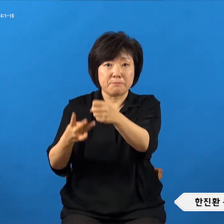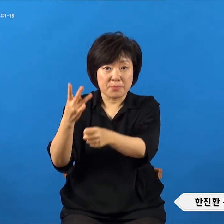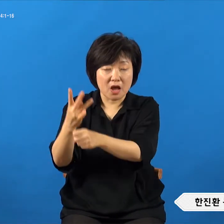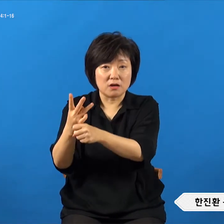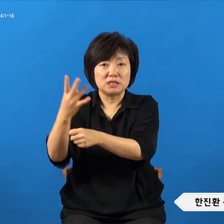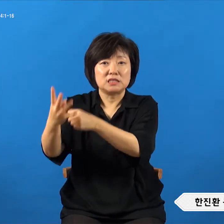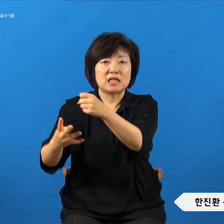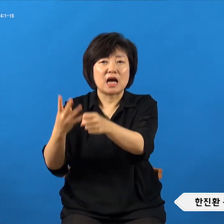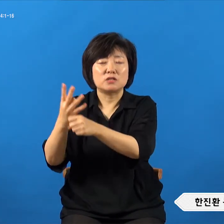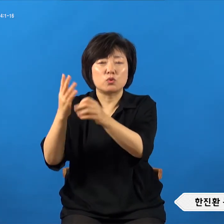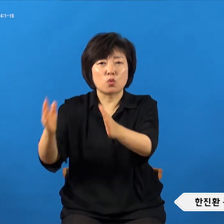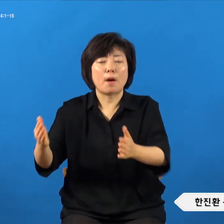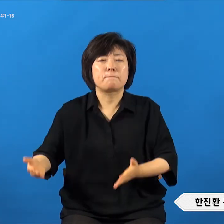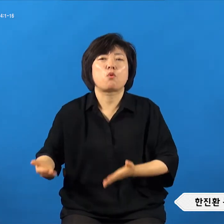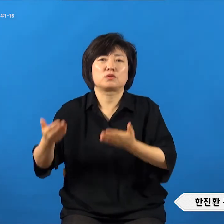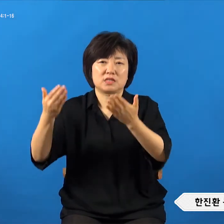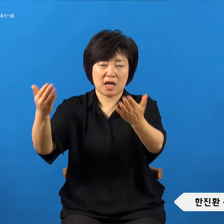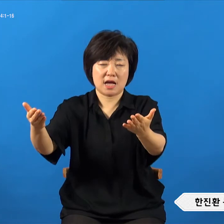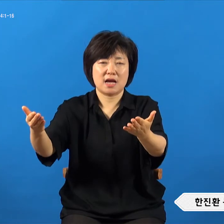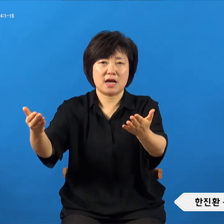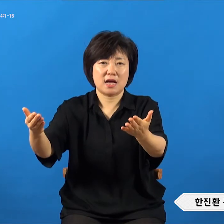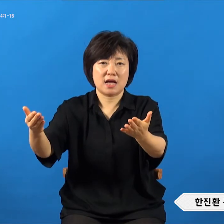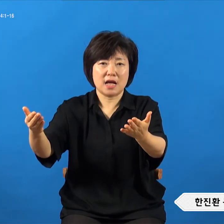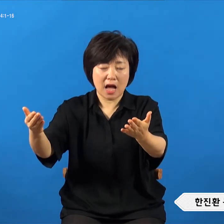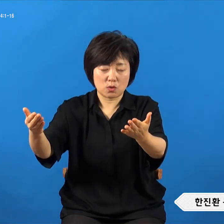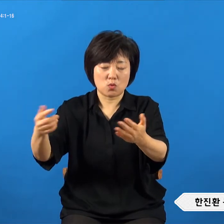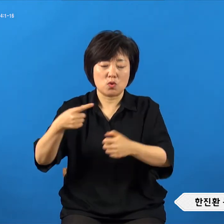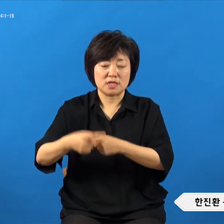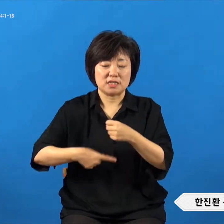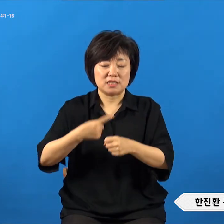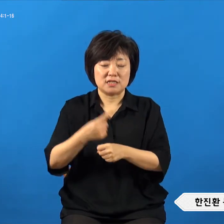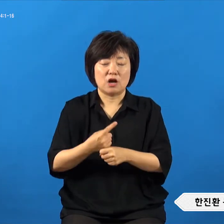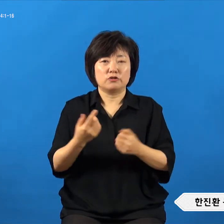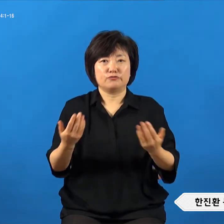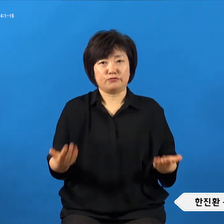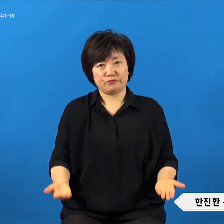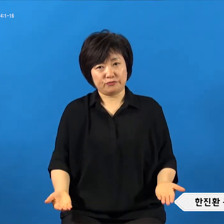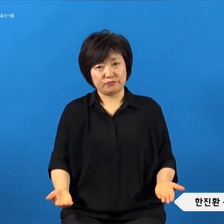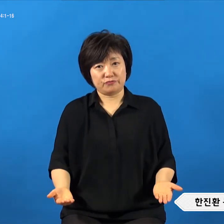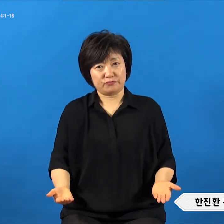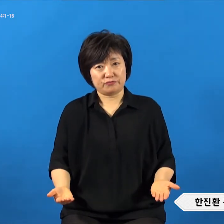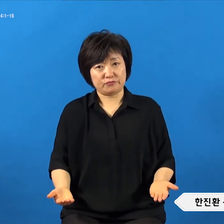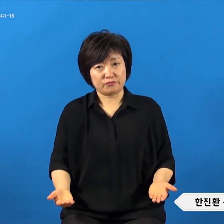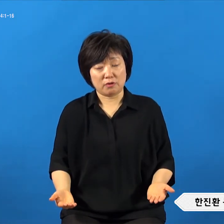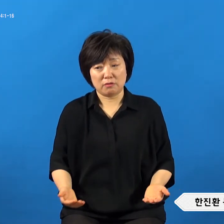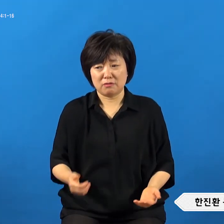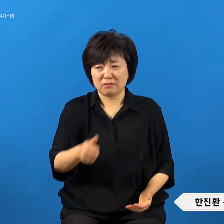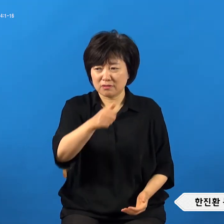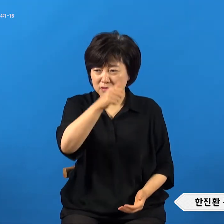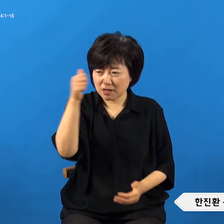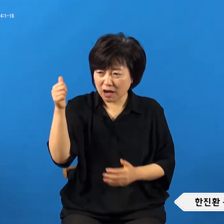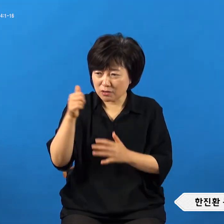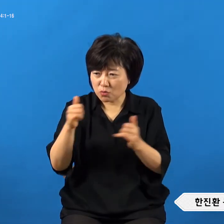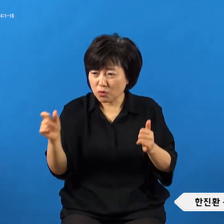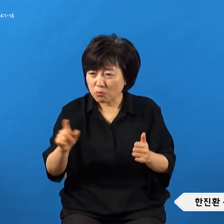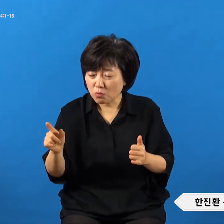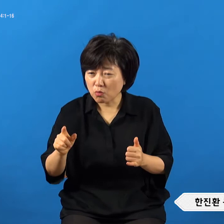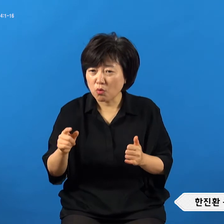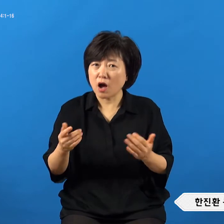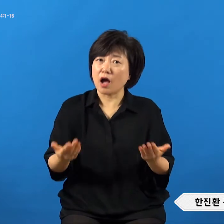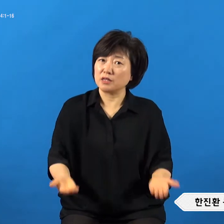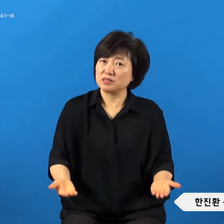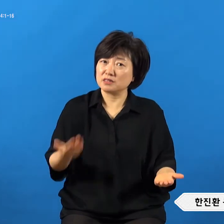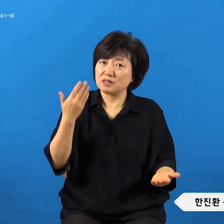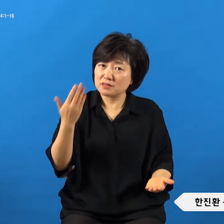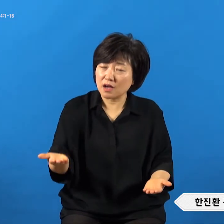내지 4년을 봉사를 합니다. 그리고는 꼭 1년을 안식년을 가집니다. 장로가 무슨 안식년이냐